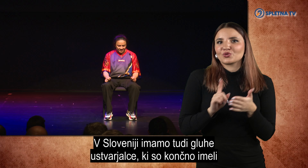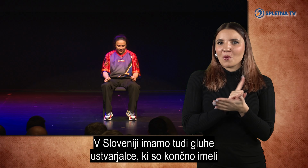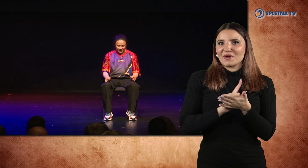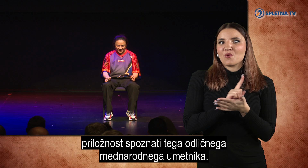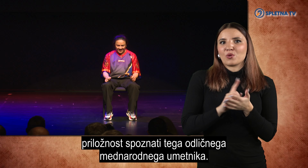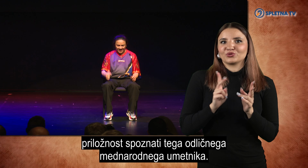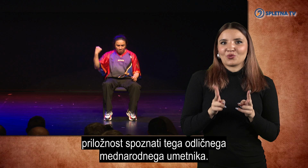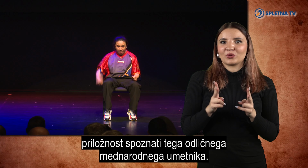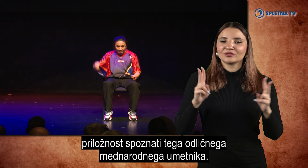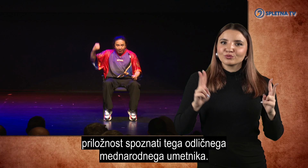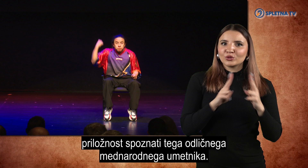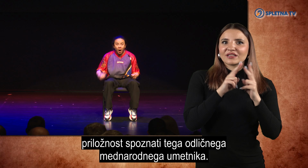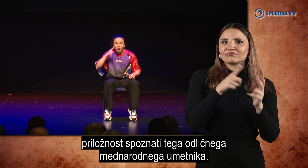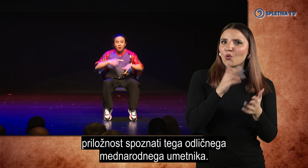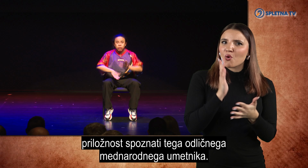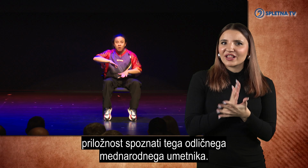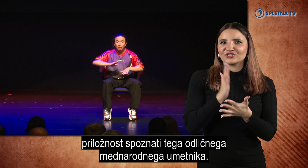tega odličnega mednarodnega umetnika.